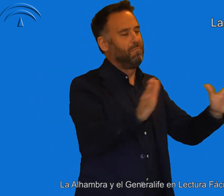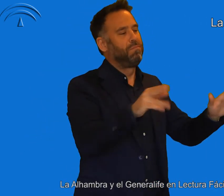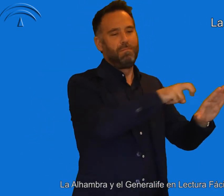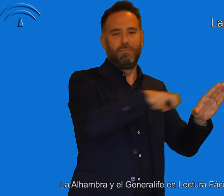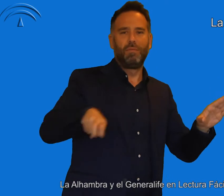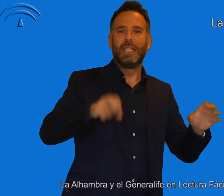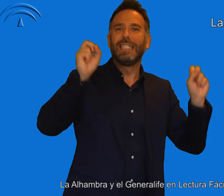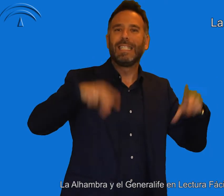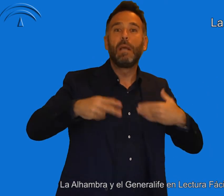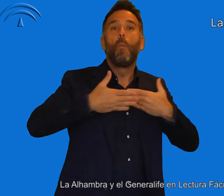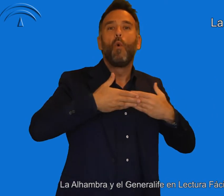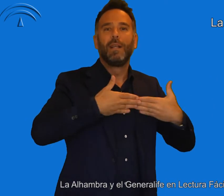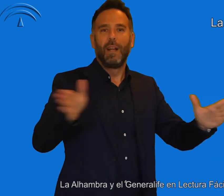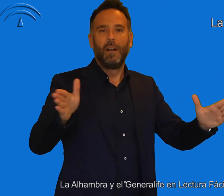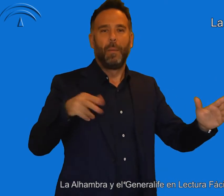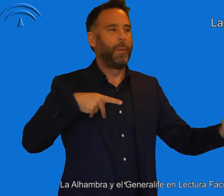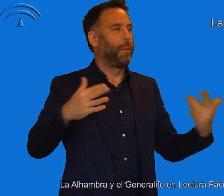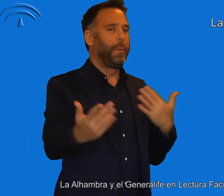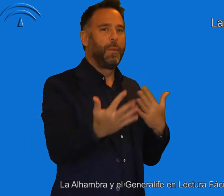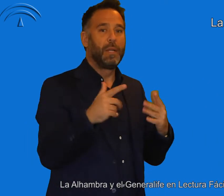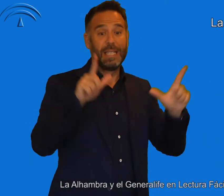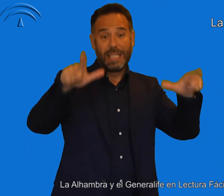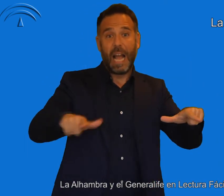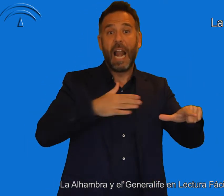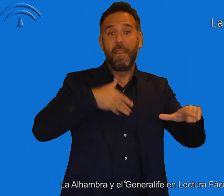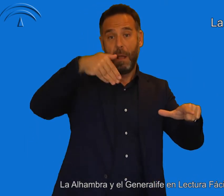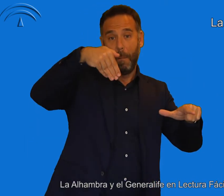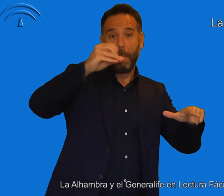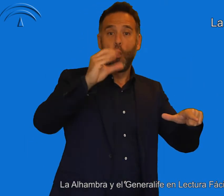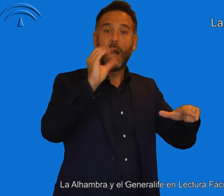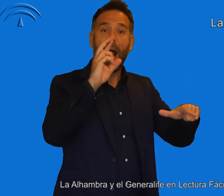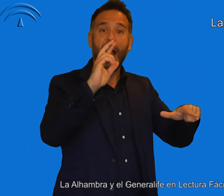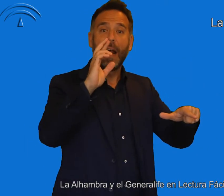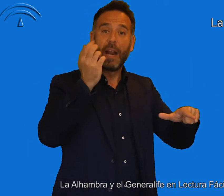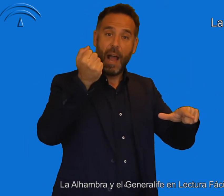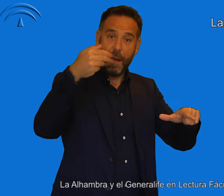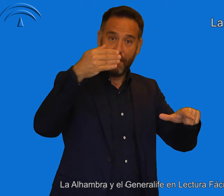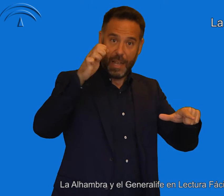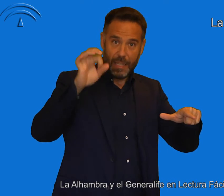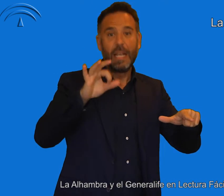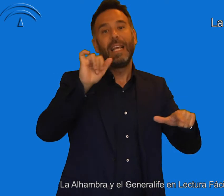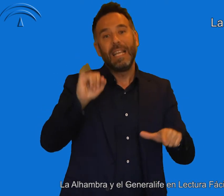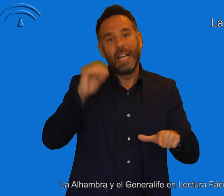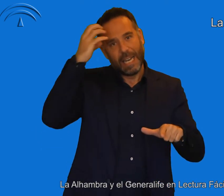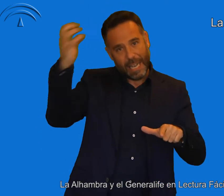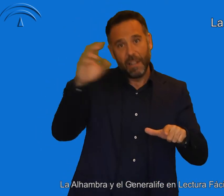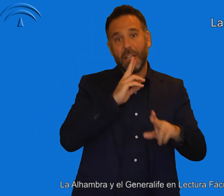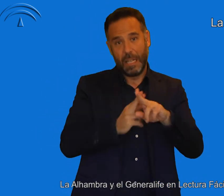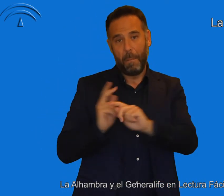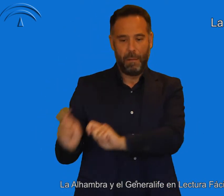buen tiempo, utilizaban las salas abiertas al patio, sin puertas, la sala de los mocárabes y la de los